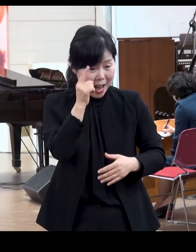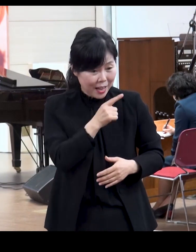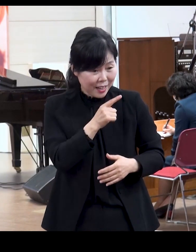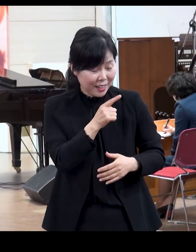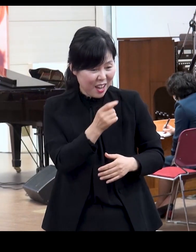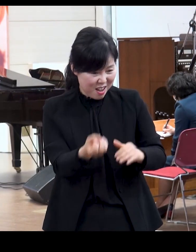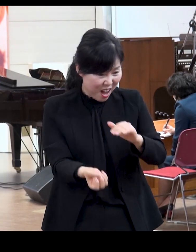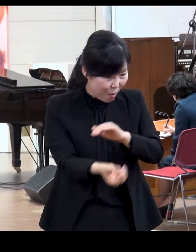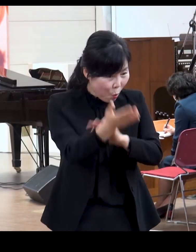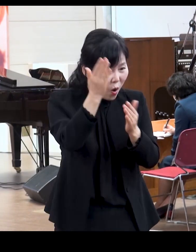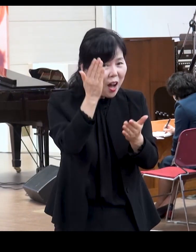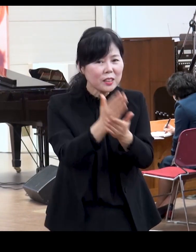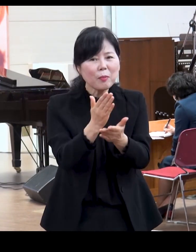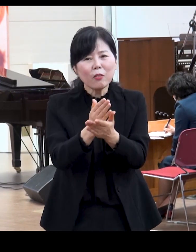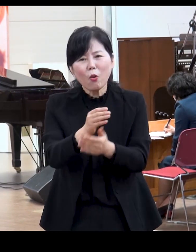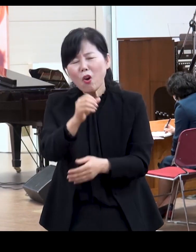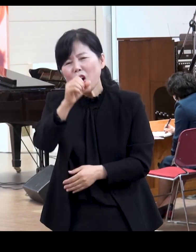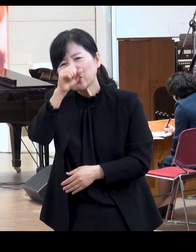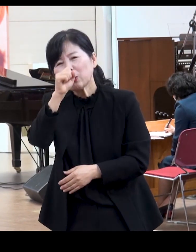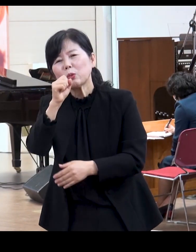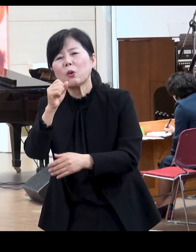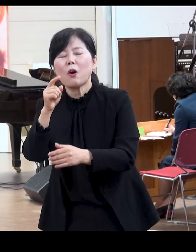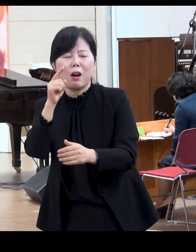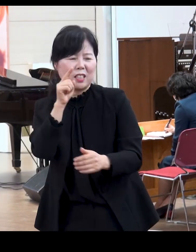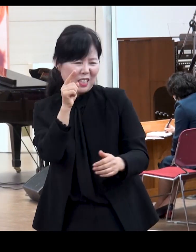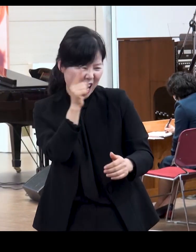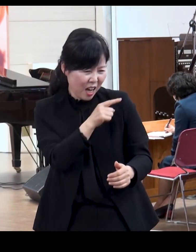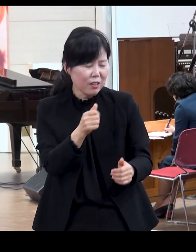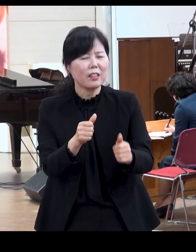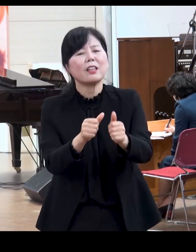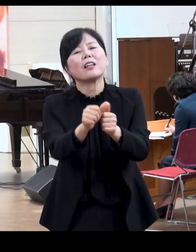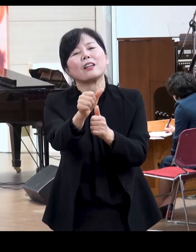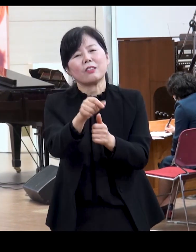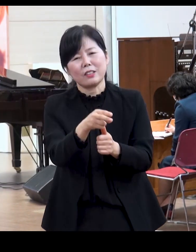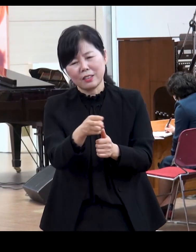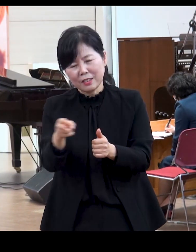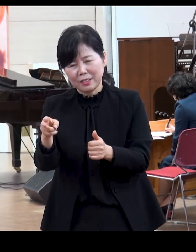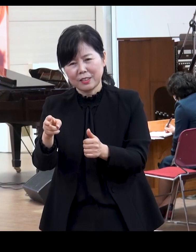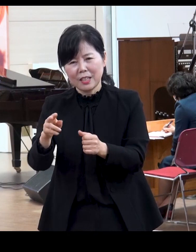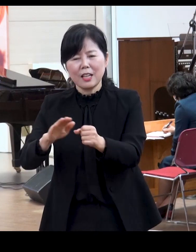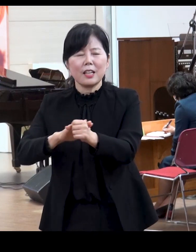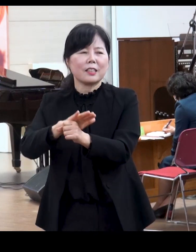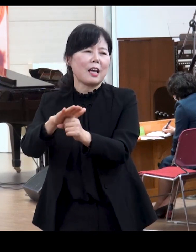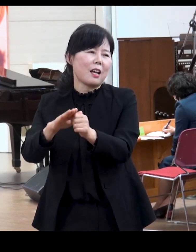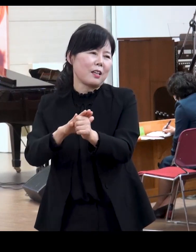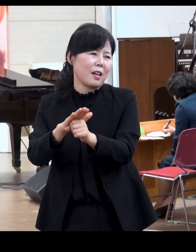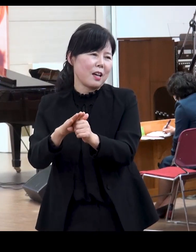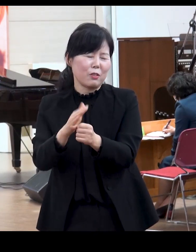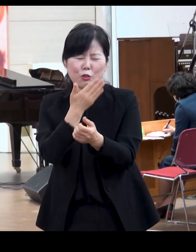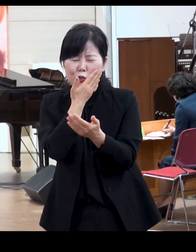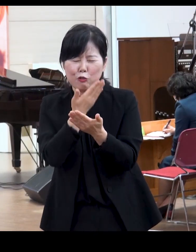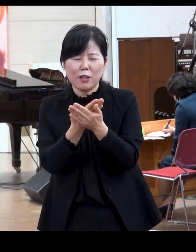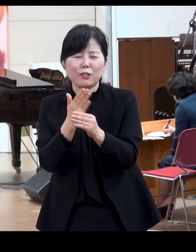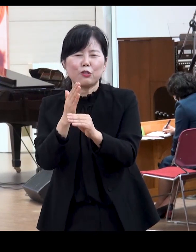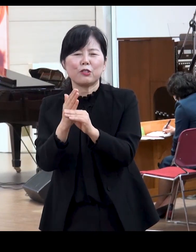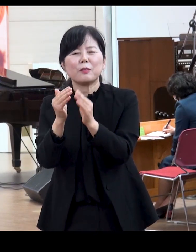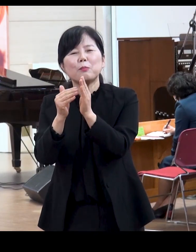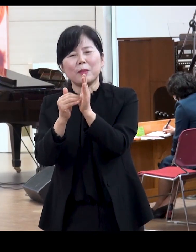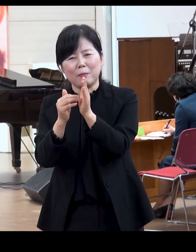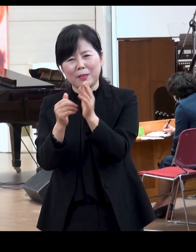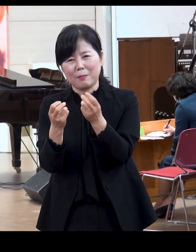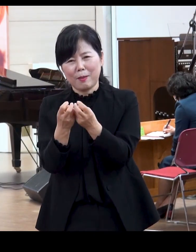악에게 지지 말고 선으로 악을 이기라. 이것이 바로 우리가 사랑하는 그 사랑의 핵심